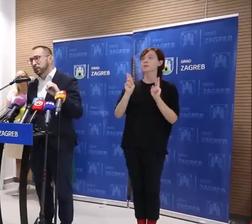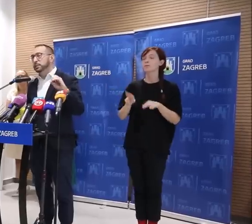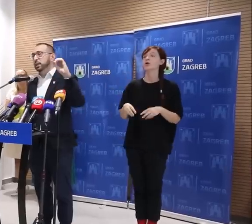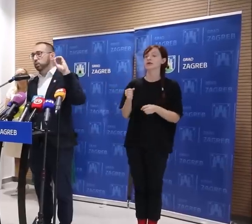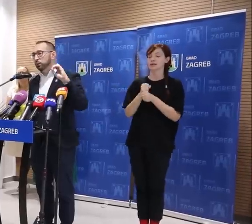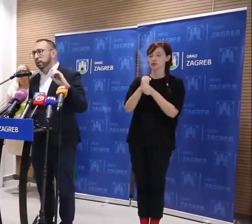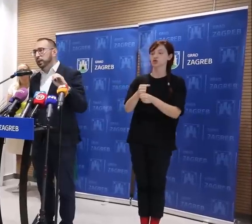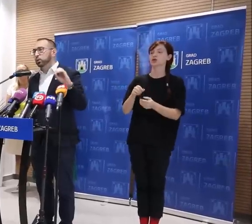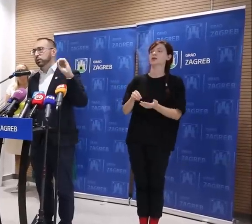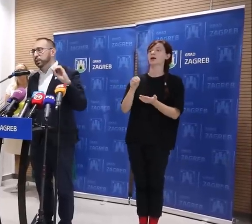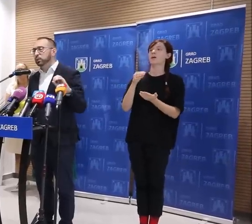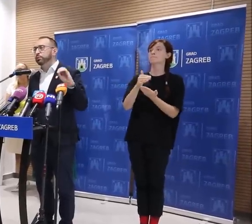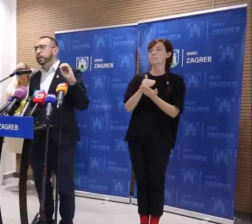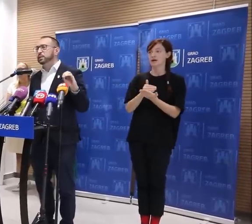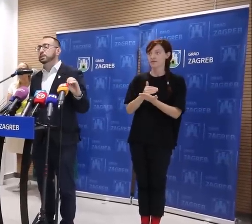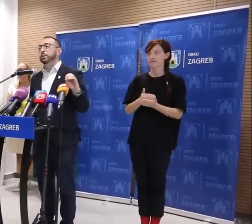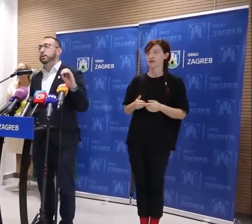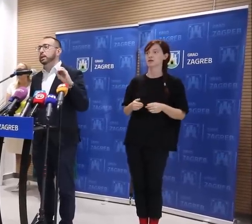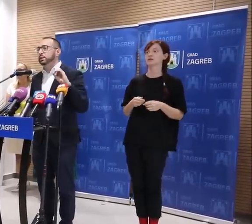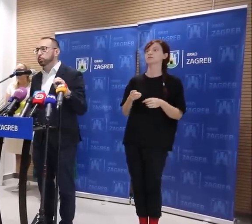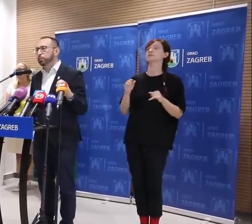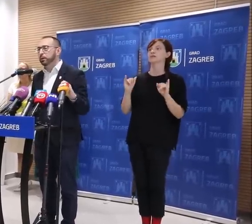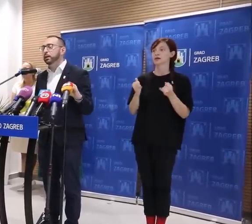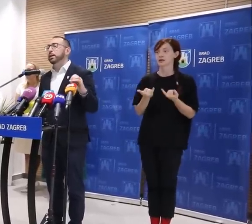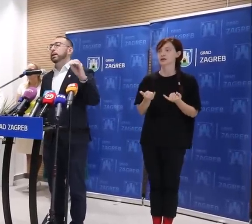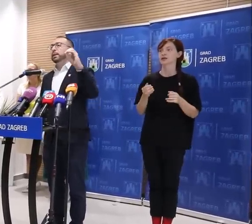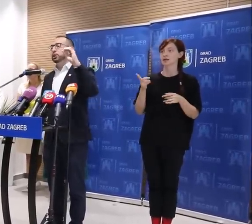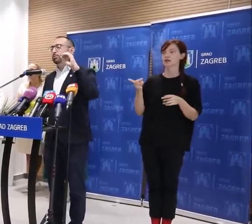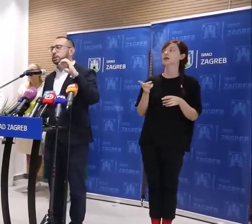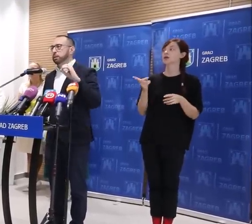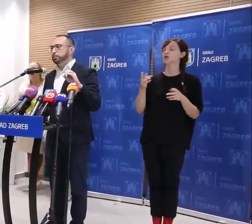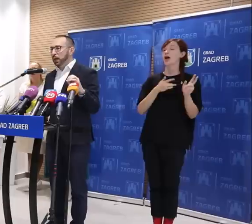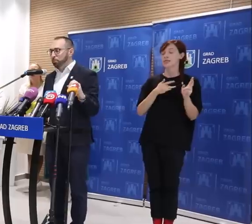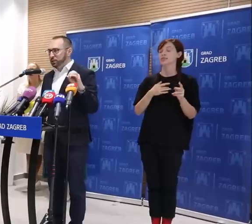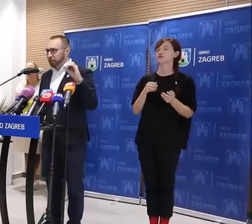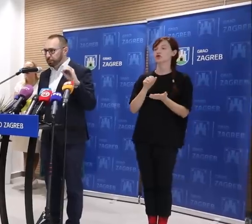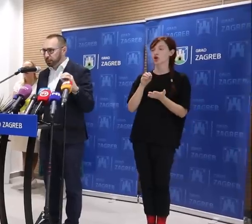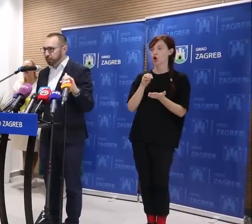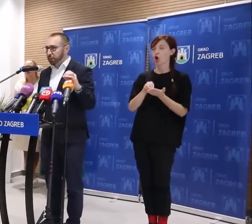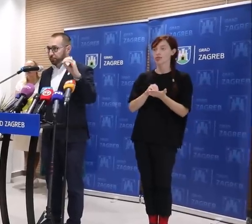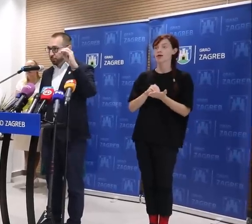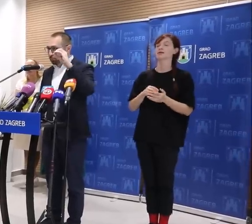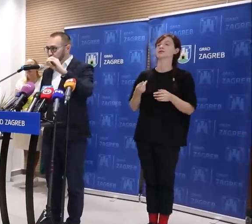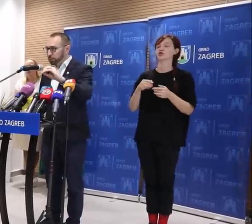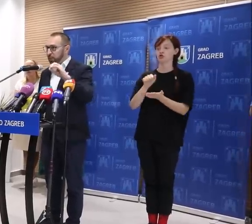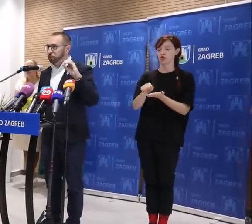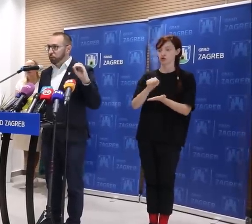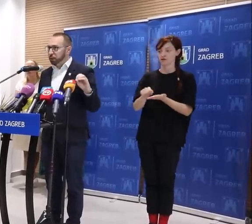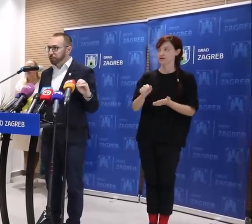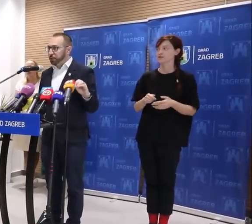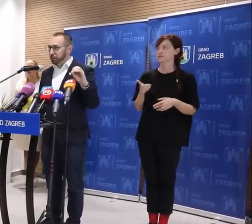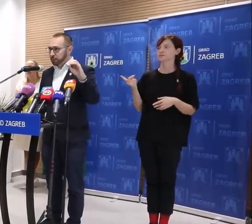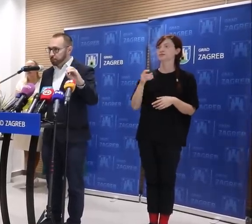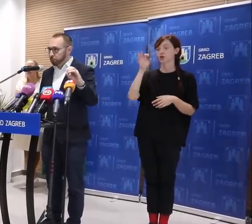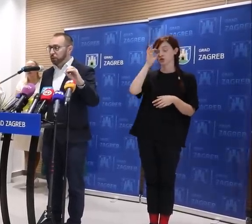pravila za novinare koje vrijede na konferenciju... To je etički kodeks novinarstva, o tome pričate. Znači, imate pravo postaviti pitanje, prvo mogu postaviti